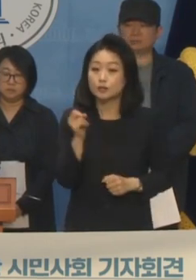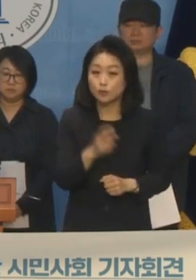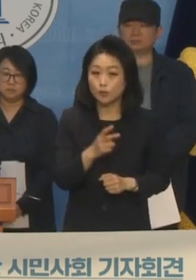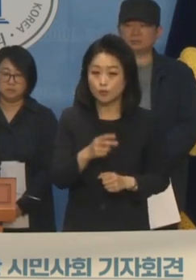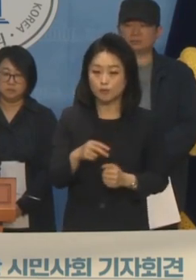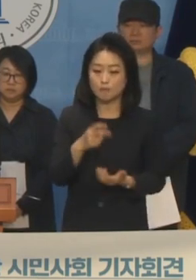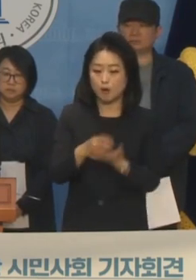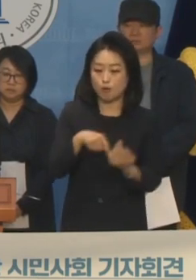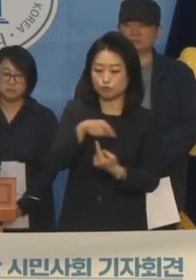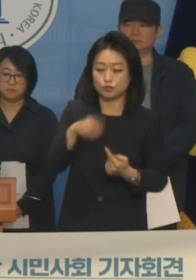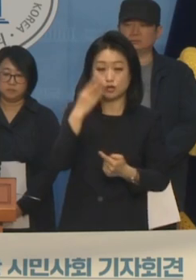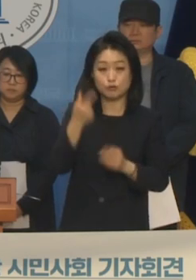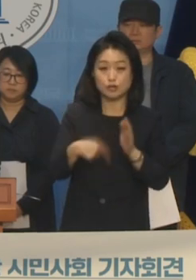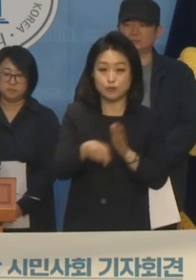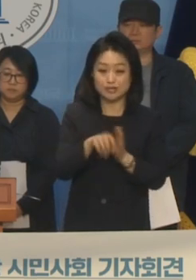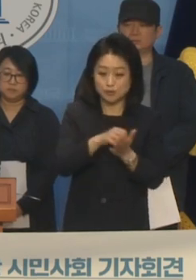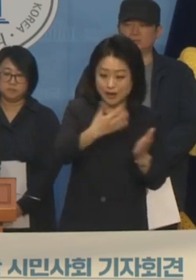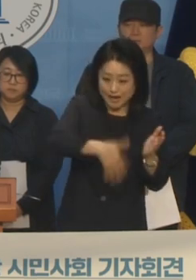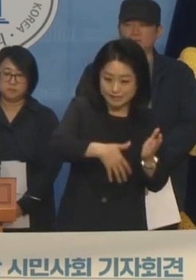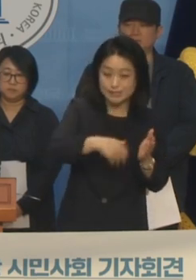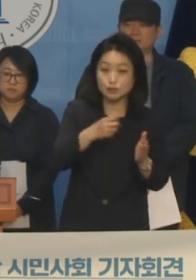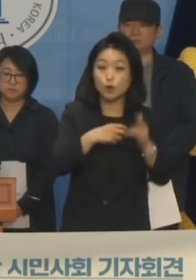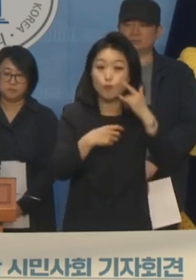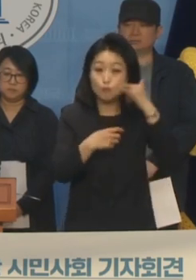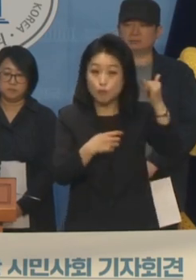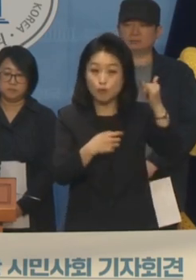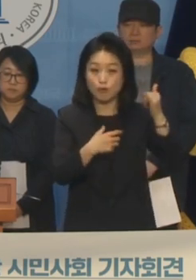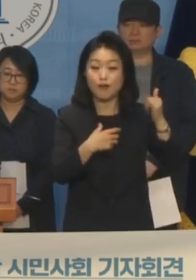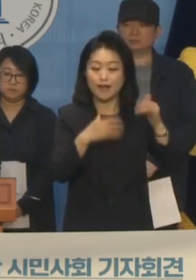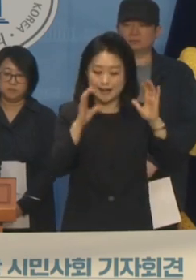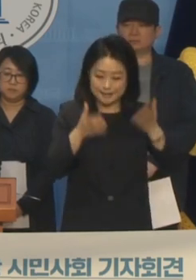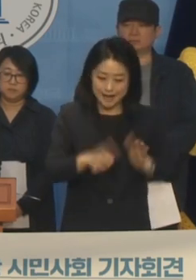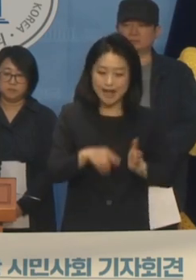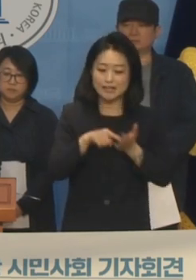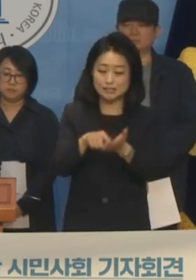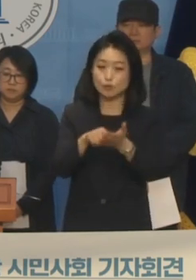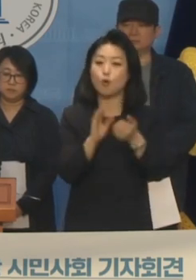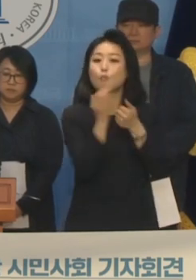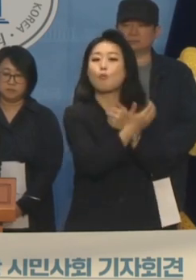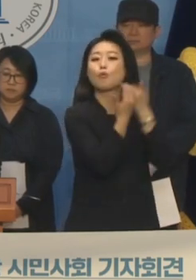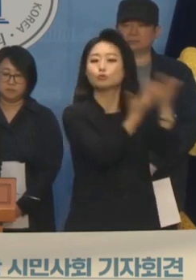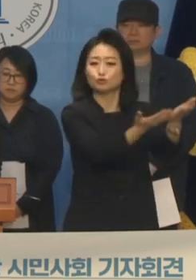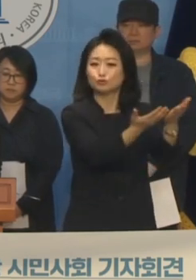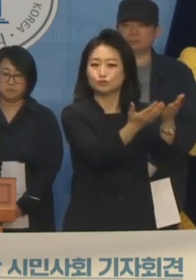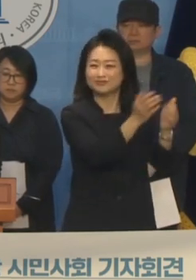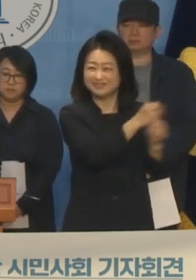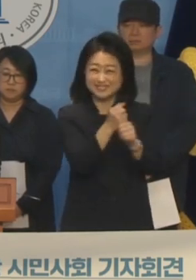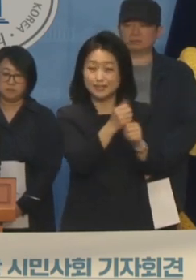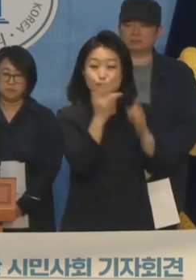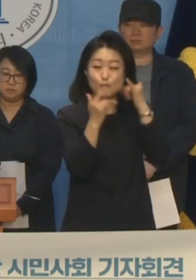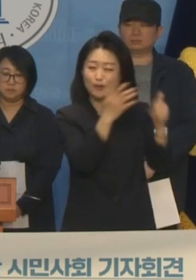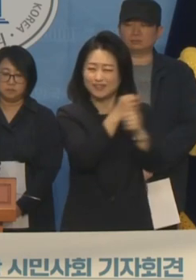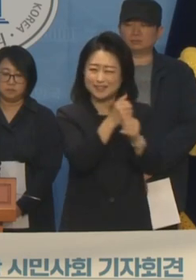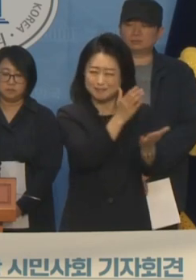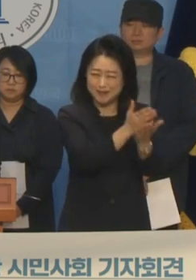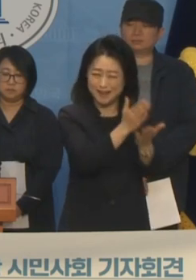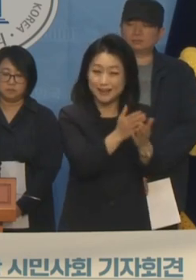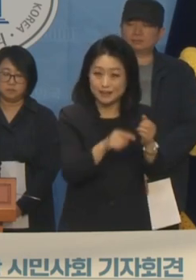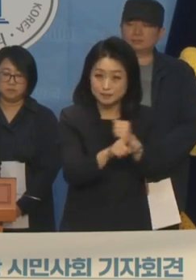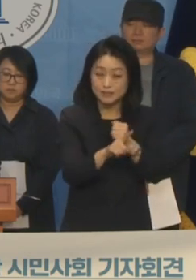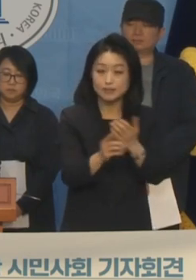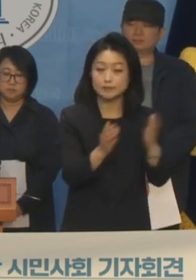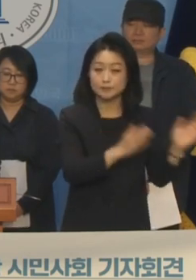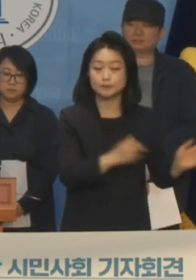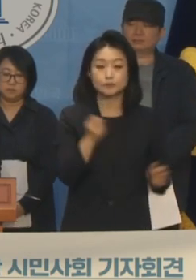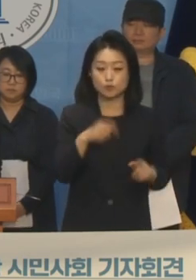운영을 위해서라도 미등록 아동 및 부모들이 안전하게 출생신고할 수 있도록 보장하는 것이 반드시 필요하다. 또한 정책위원회